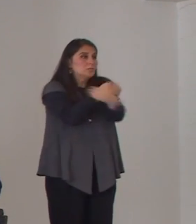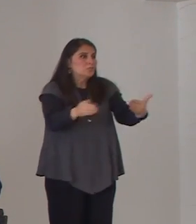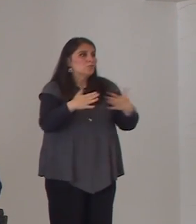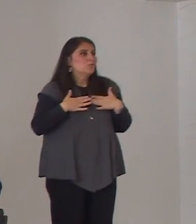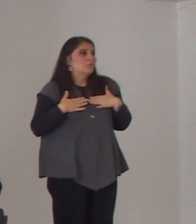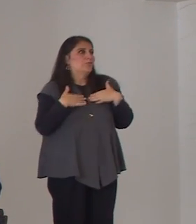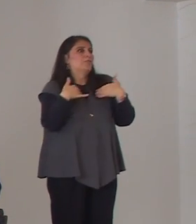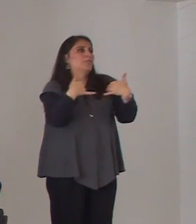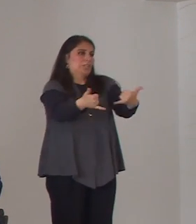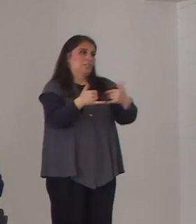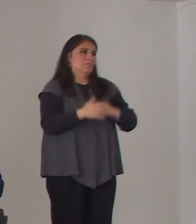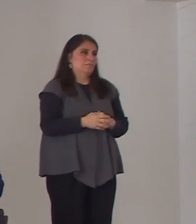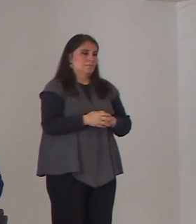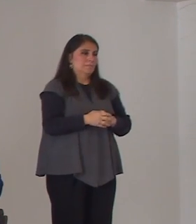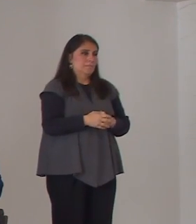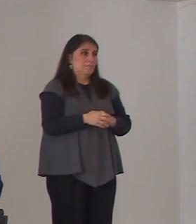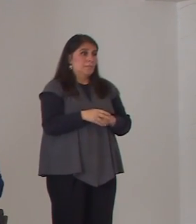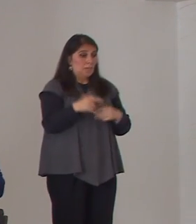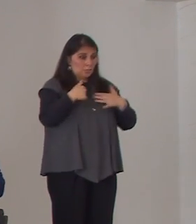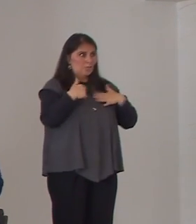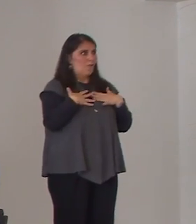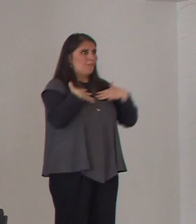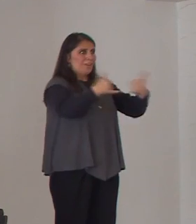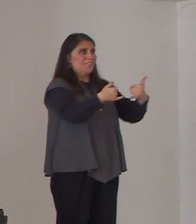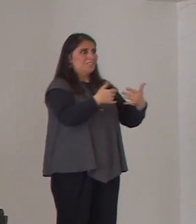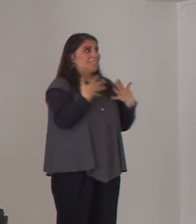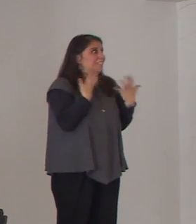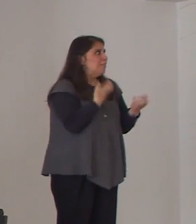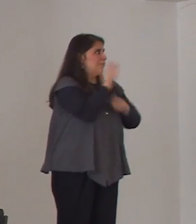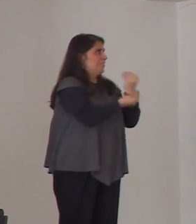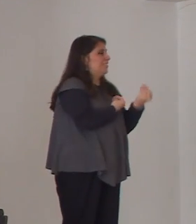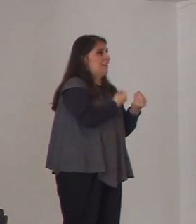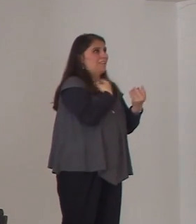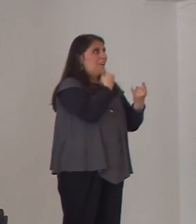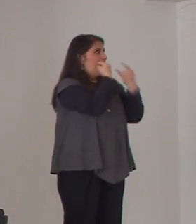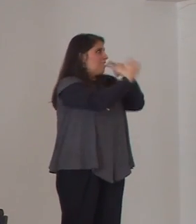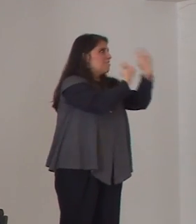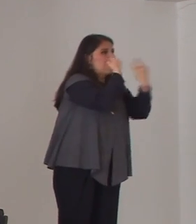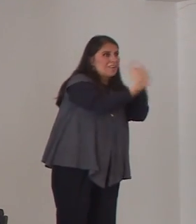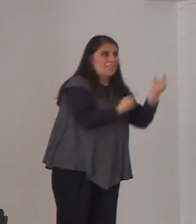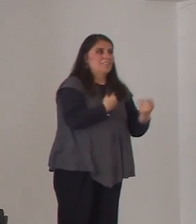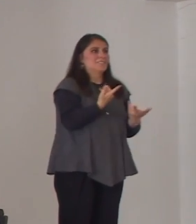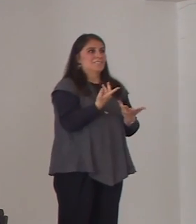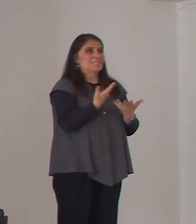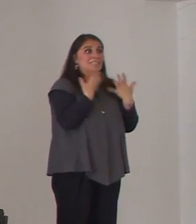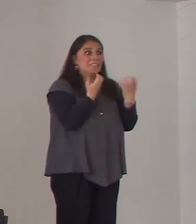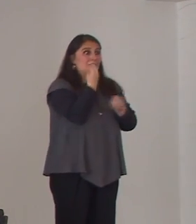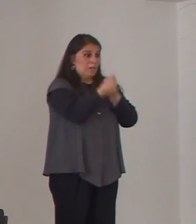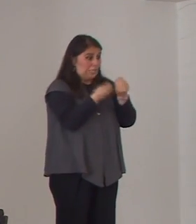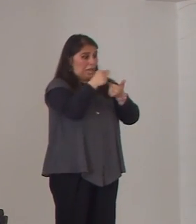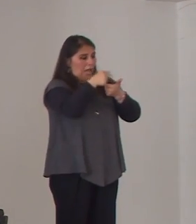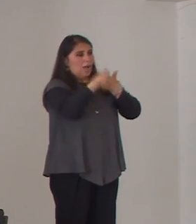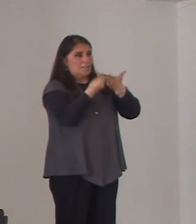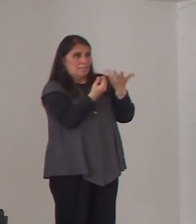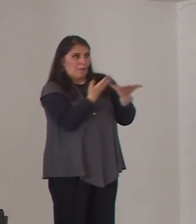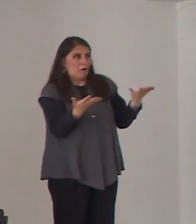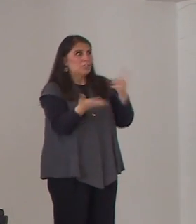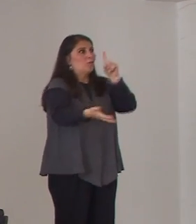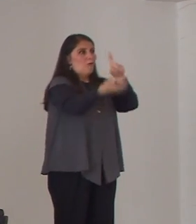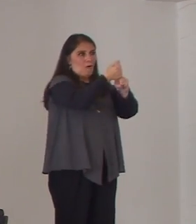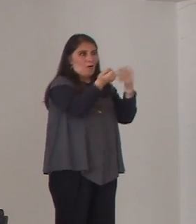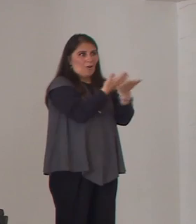es feliz, se siente motivado por hacer, por desempeñarse, ya sea a